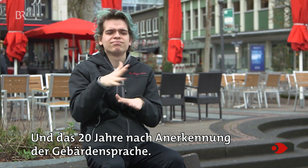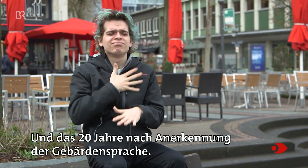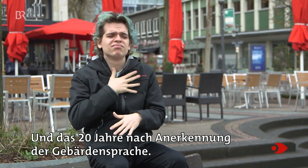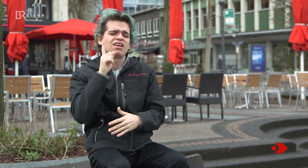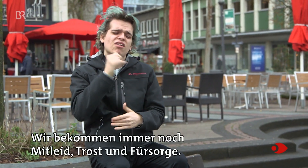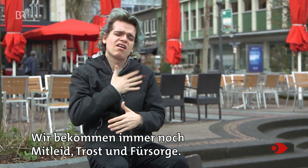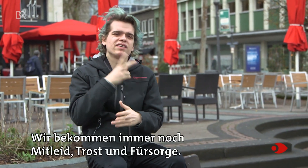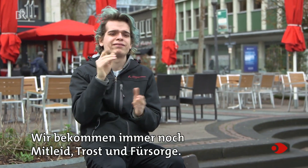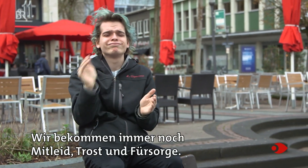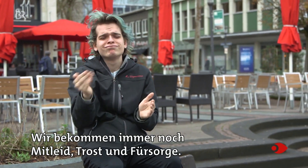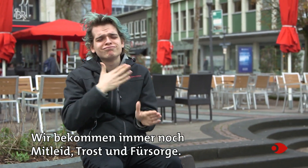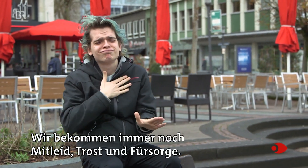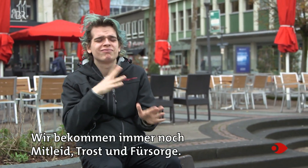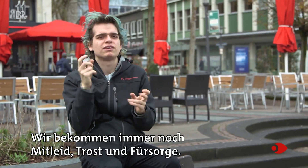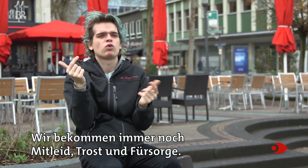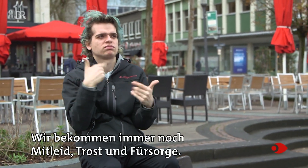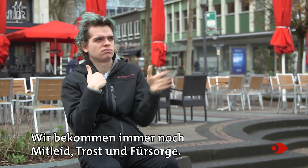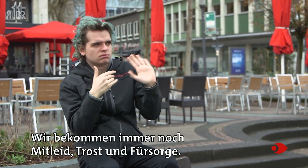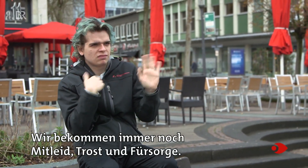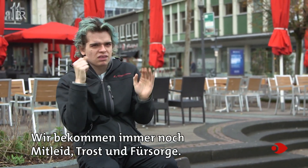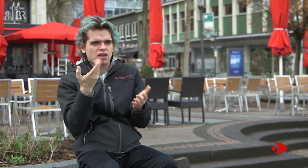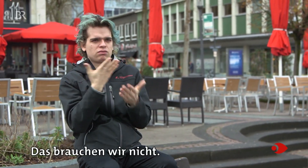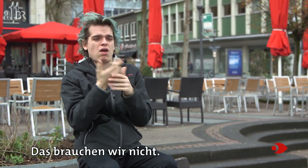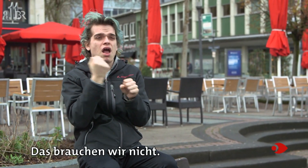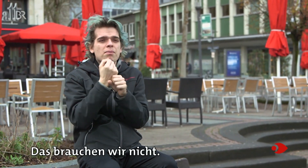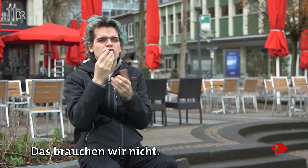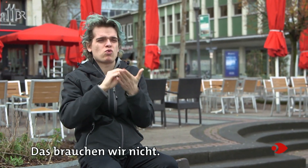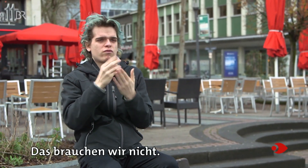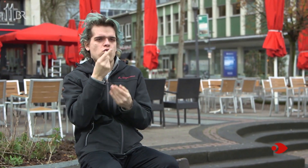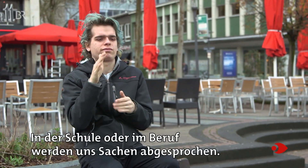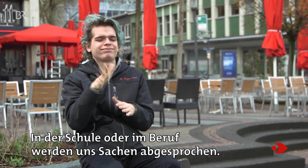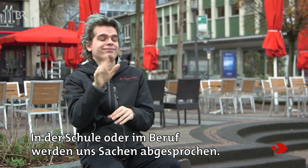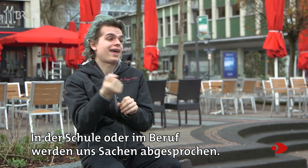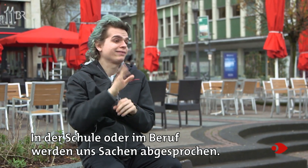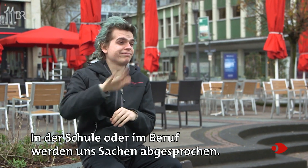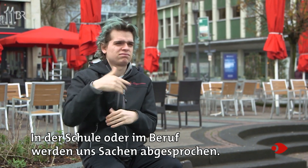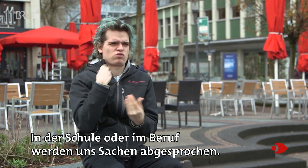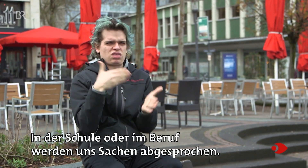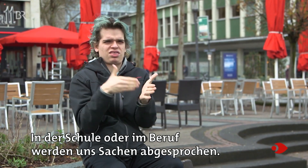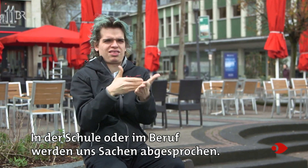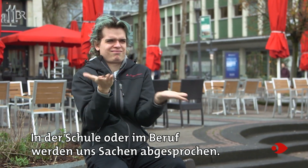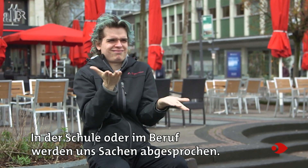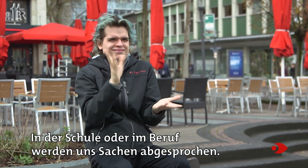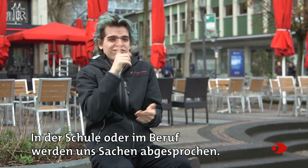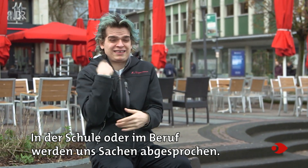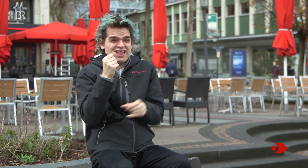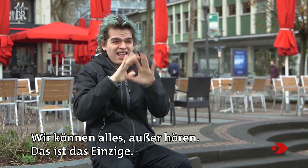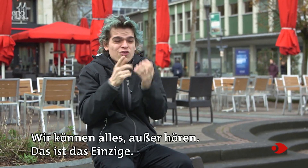Gebärdensprache. Wir bekommen immer noch Mitleid, Trost und Fürsorge. Das brauchen wir nicht. In der Schule oder im Beruf werden uns Sachen abgesprochen. Wir